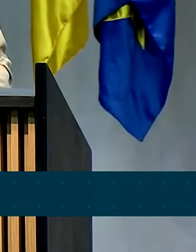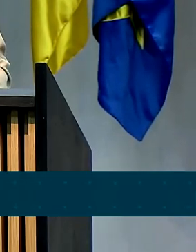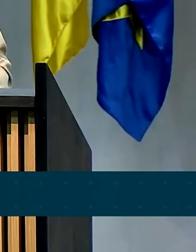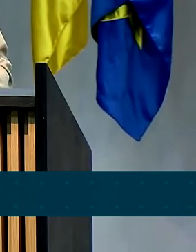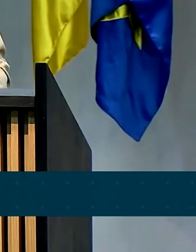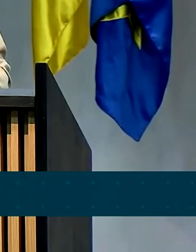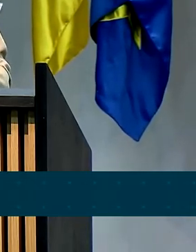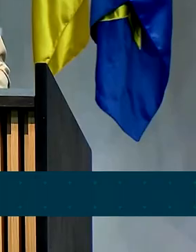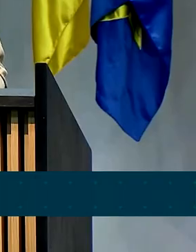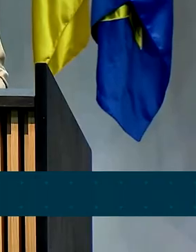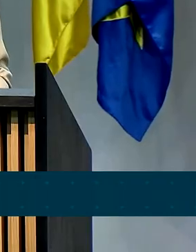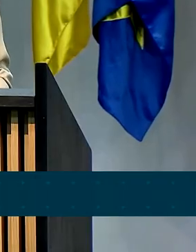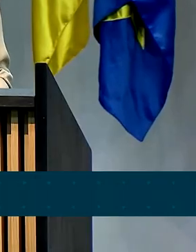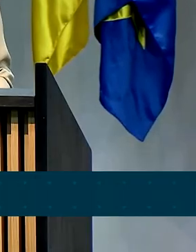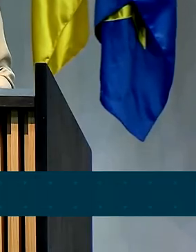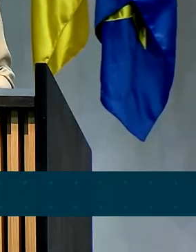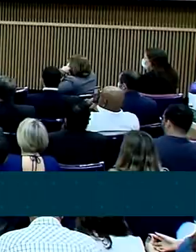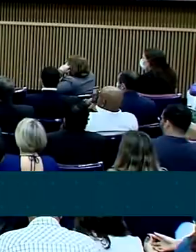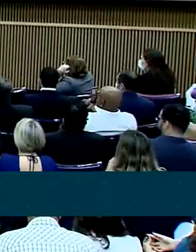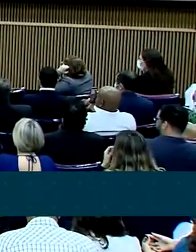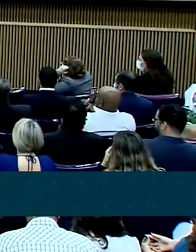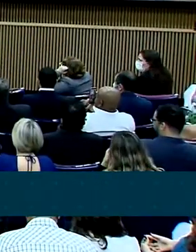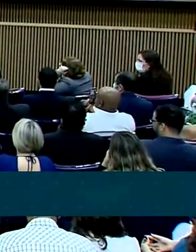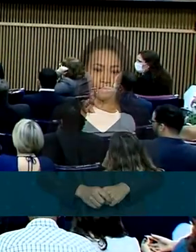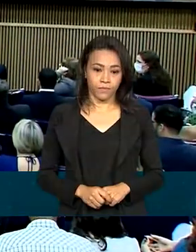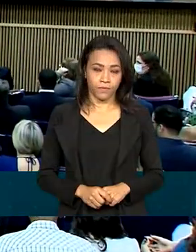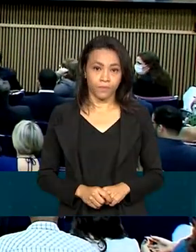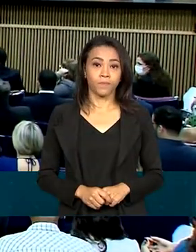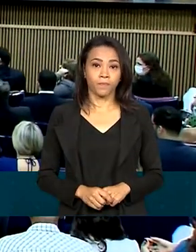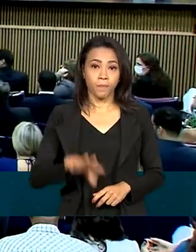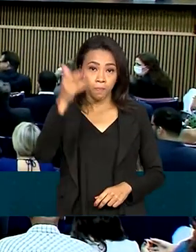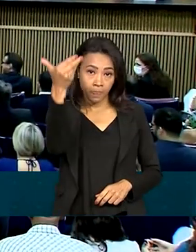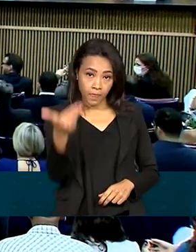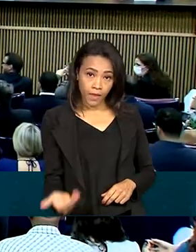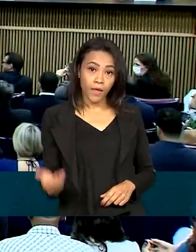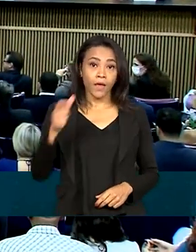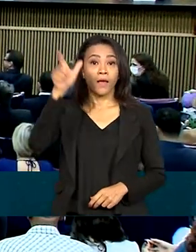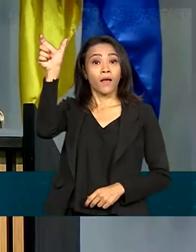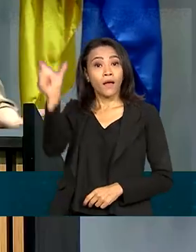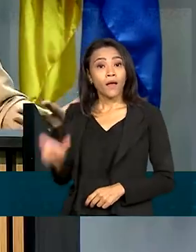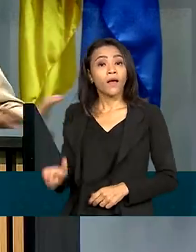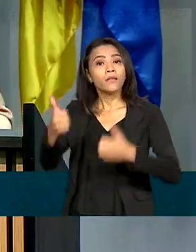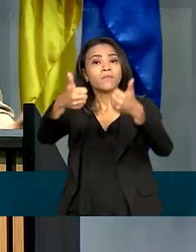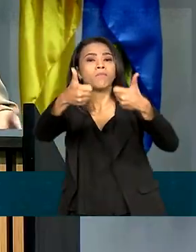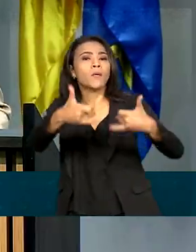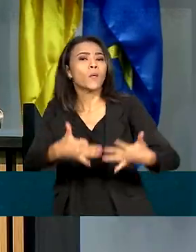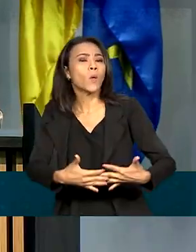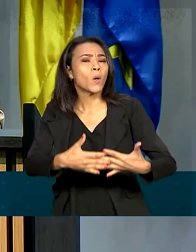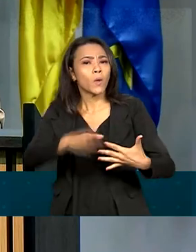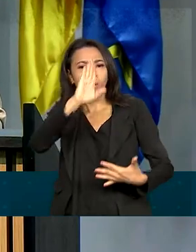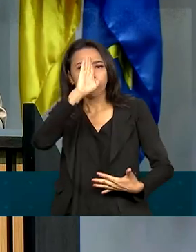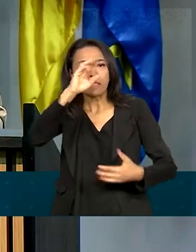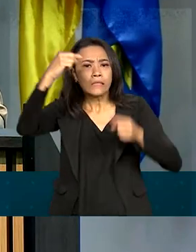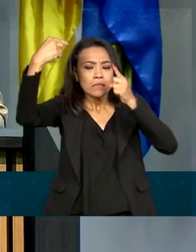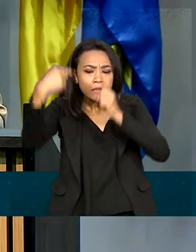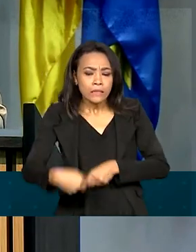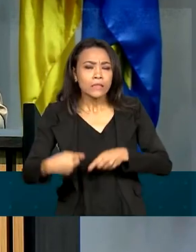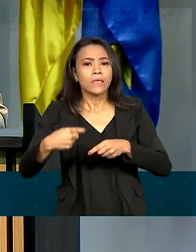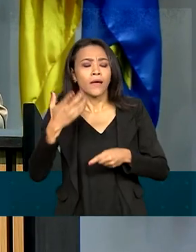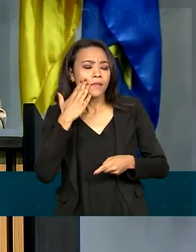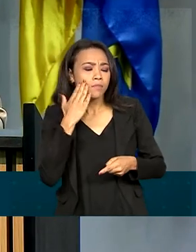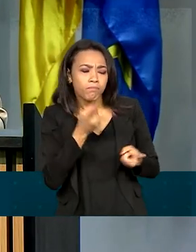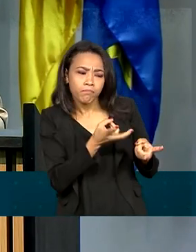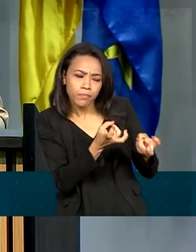direito de todos ao esporte que está previsto na Constituição. A ministra destacou que um dos desafios é identificar todas as ações com